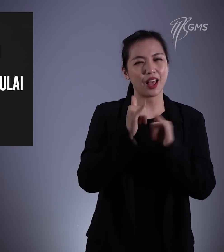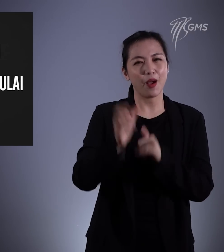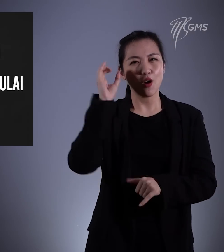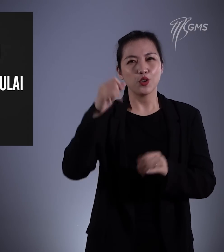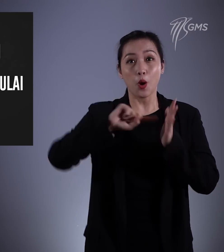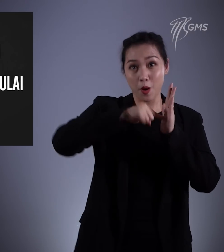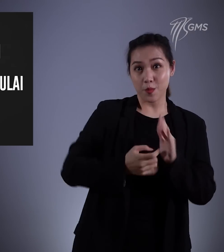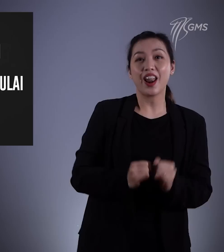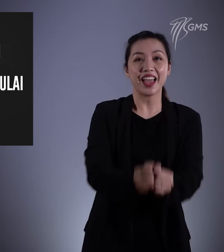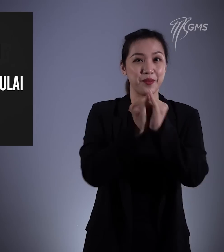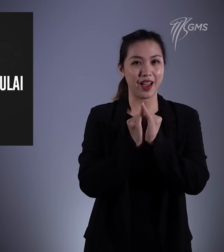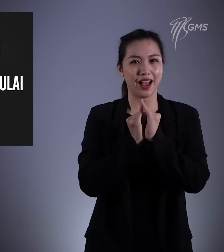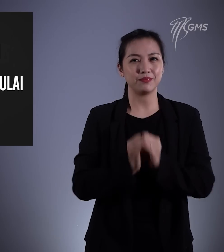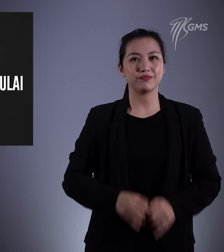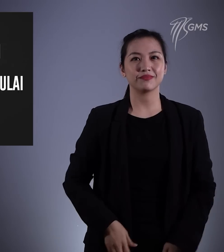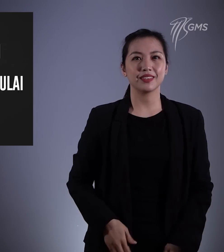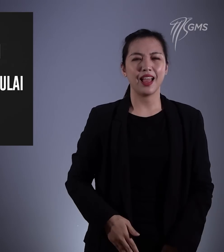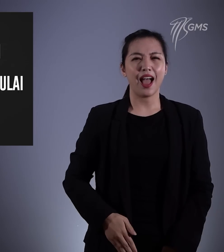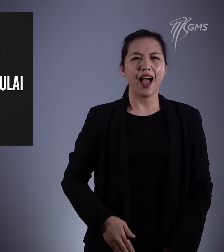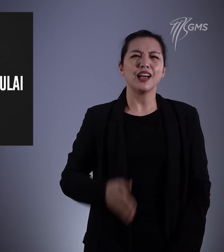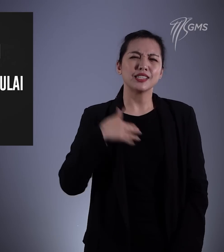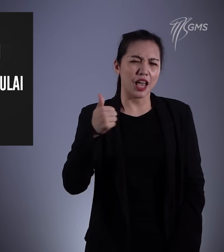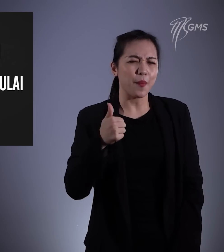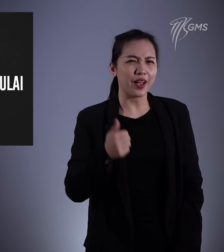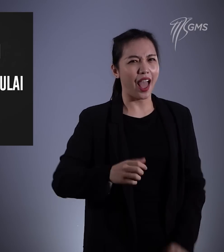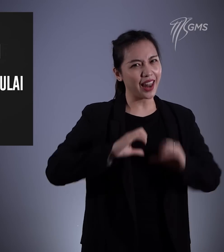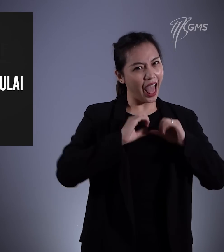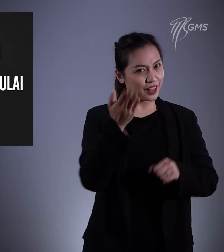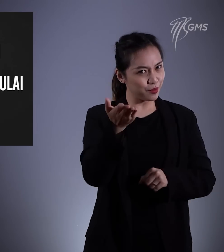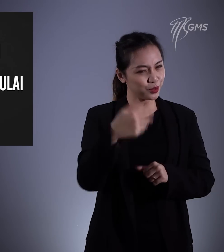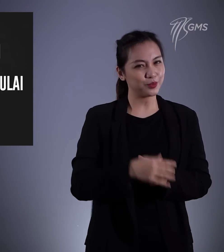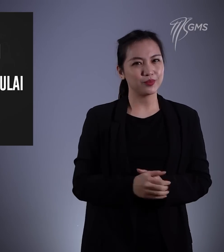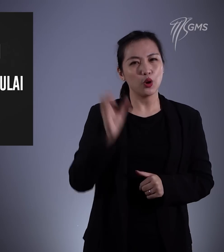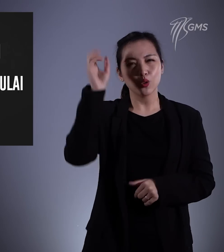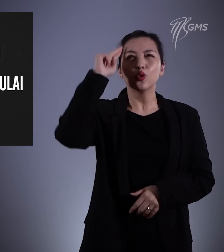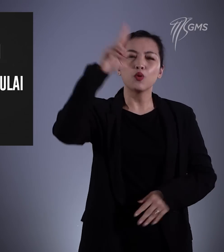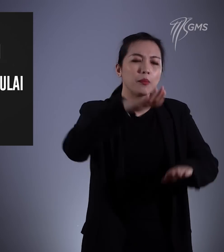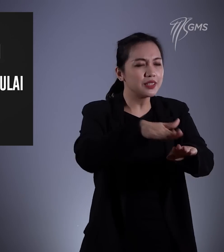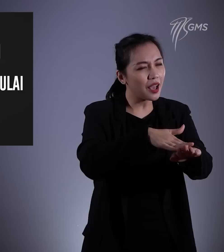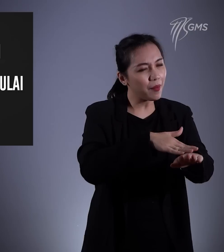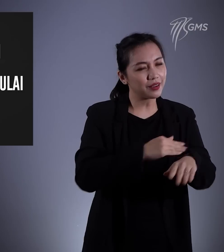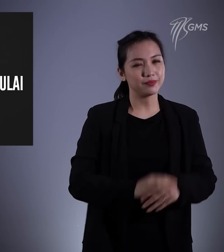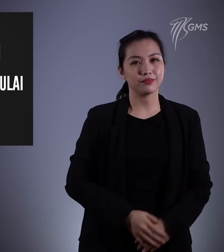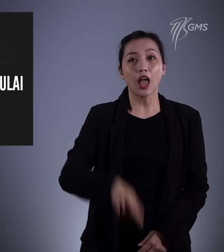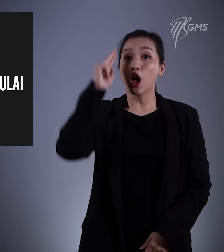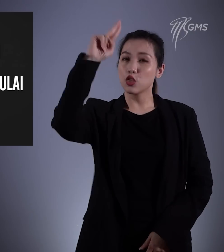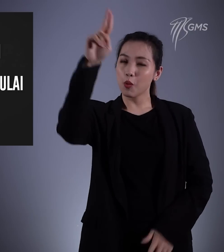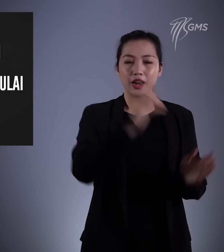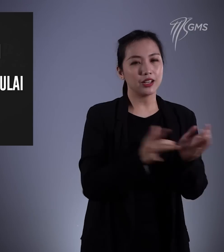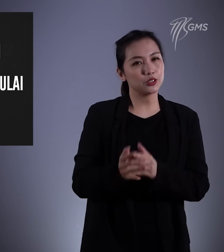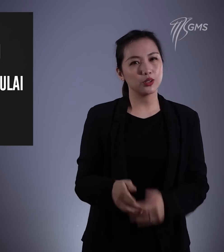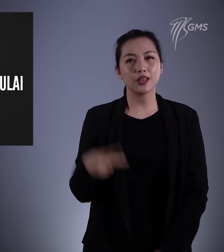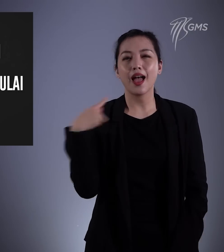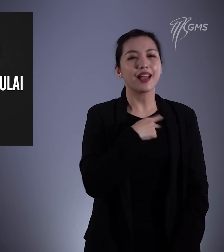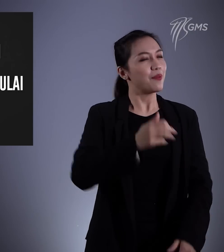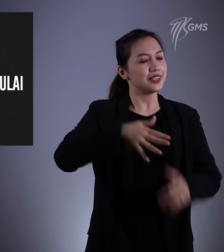memulai ibadah ini, kita siapkan hati kita dan berdoa untuk Tuhan bisa menjamah kehidupan kita. Tuhan Yesus, kami